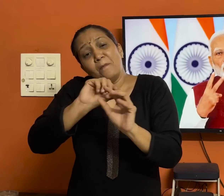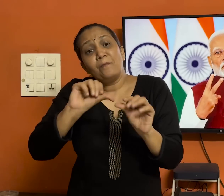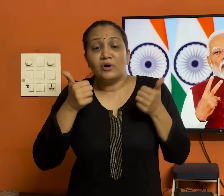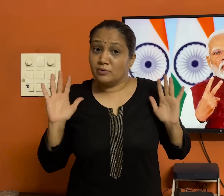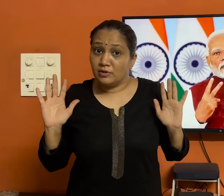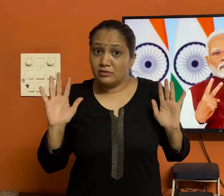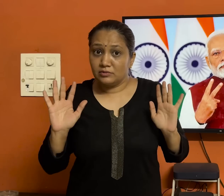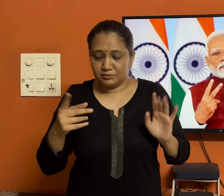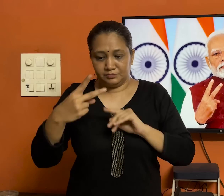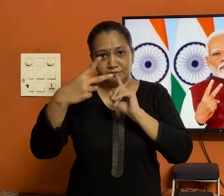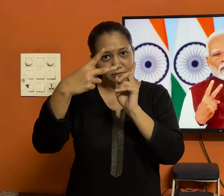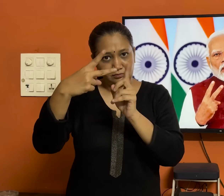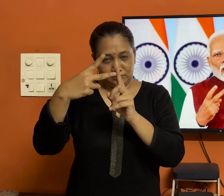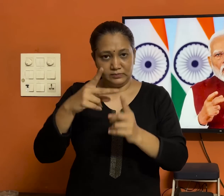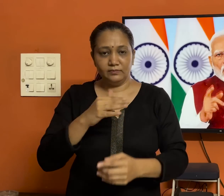दूसरा,